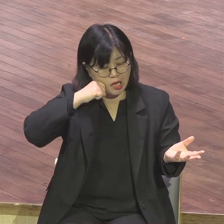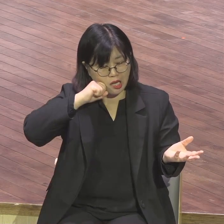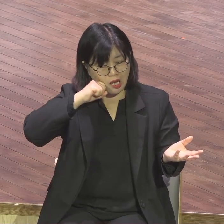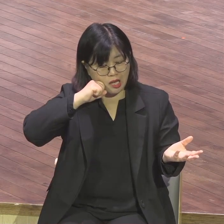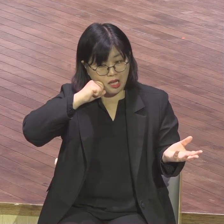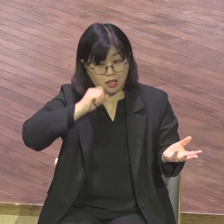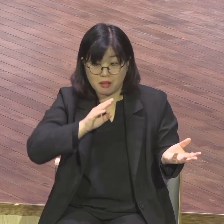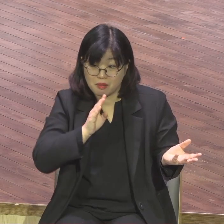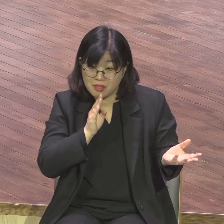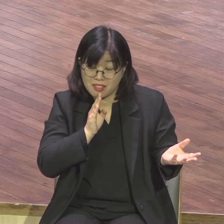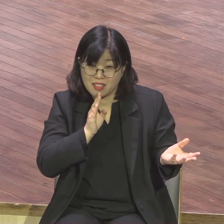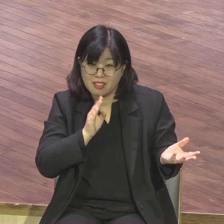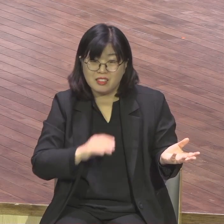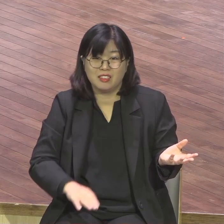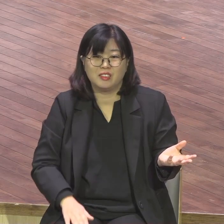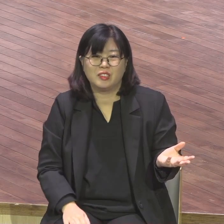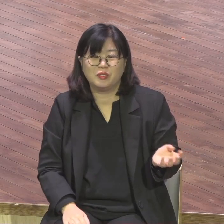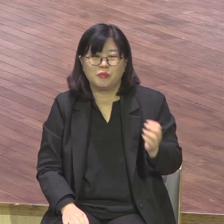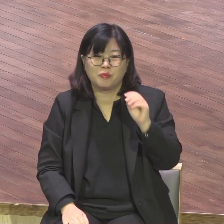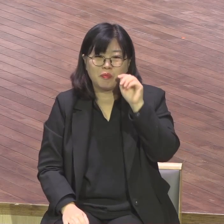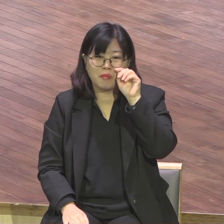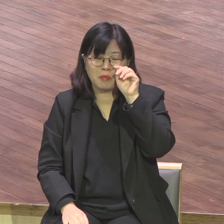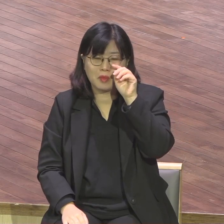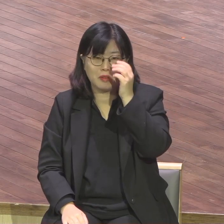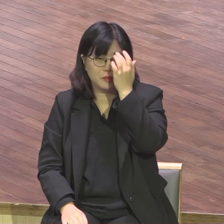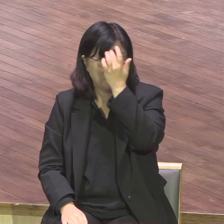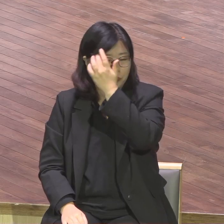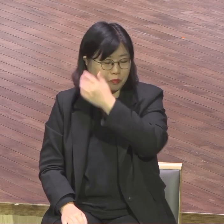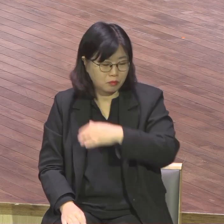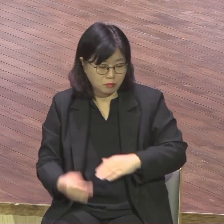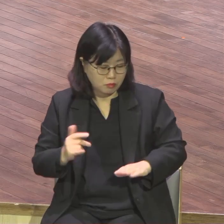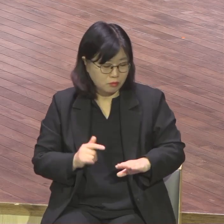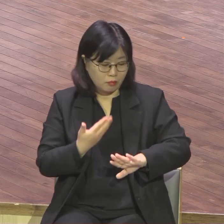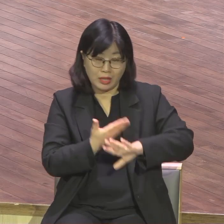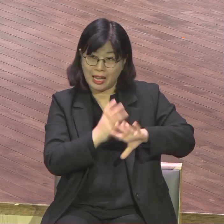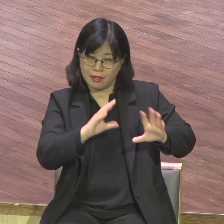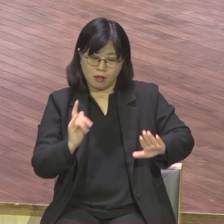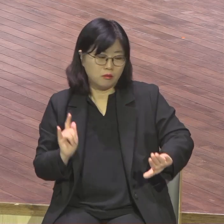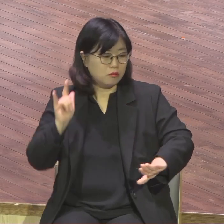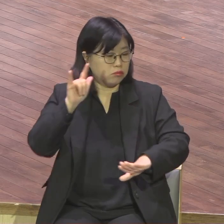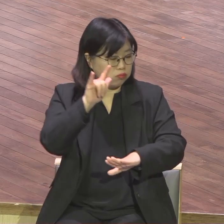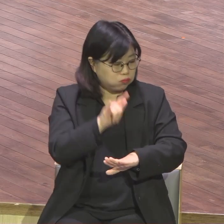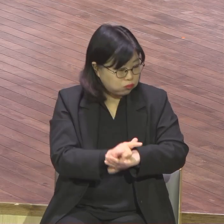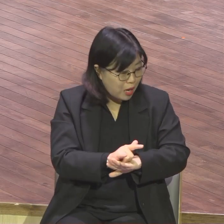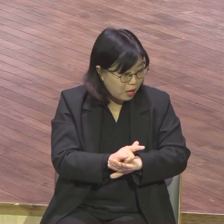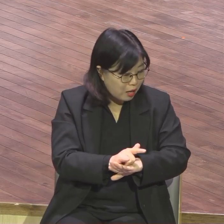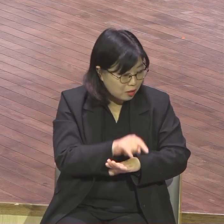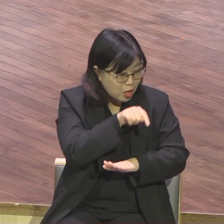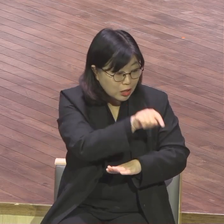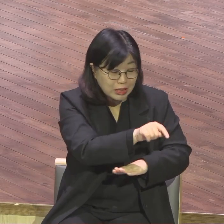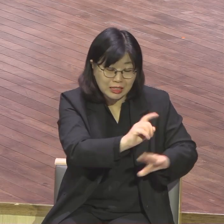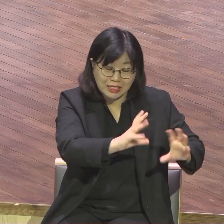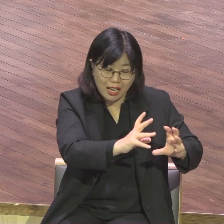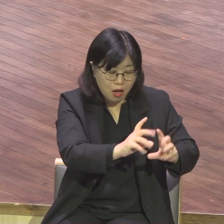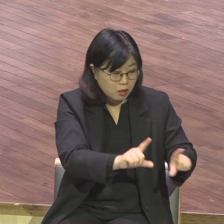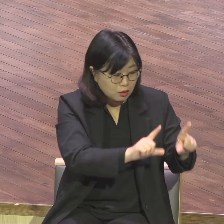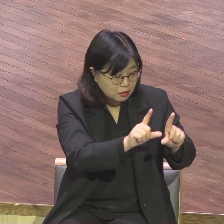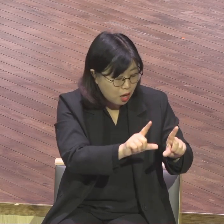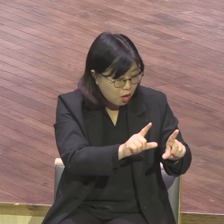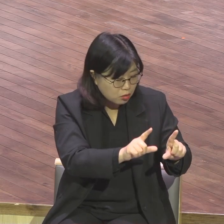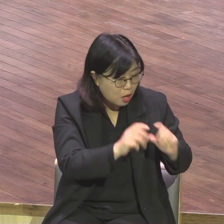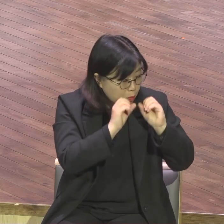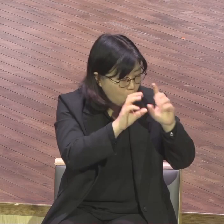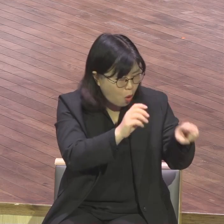자기 나라 사람이 아닐 뿐만 아니라 전혀 언어가 안 되기 때문에 그렇게 설득력이 없게 된단 말이에요. 그래서